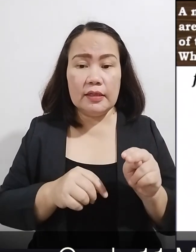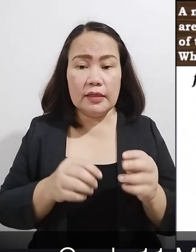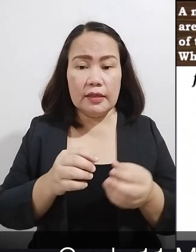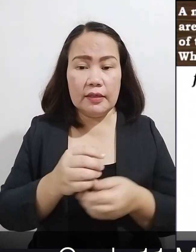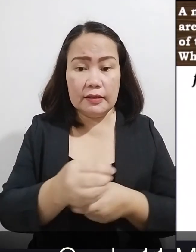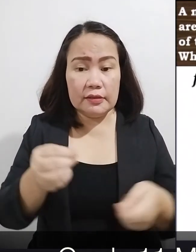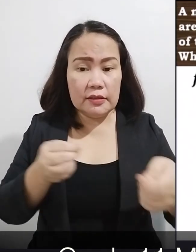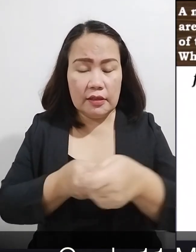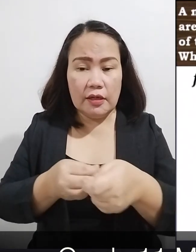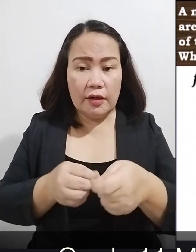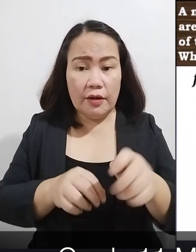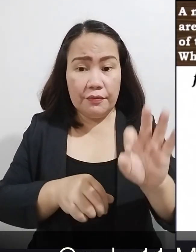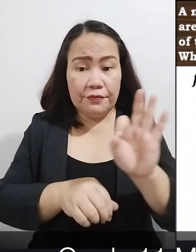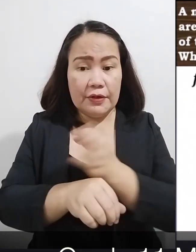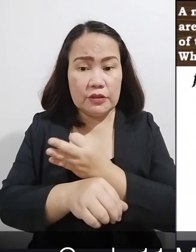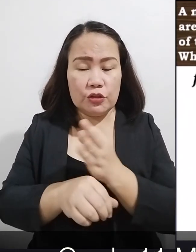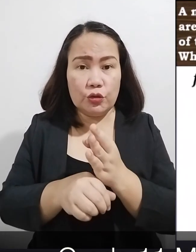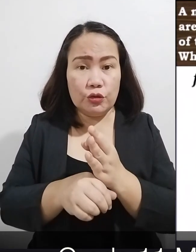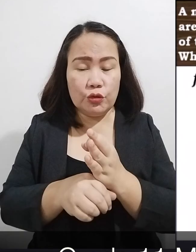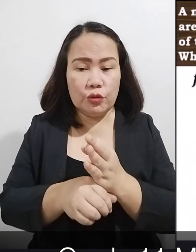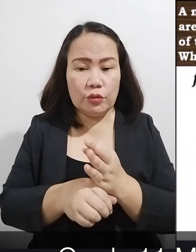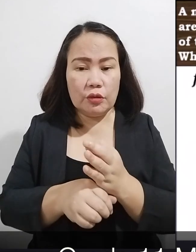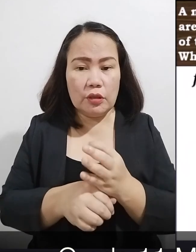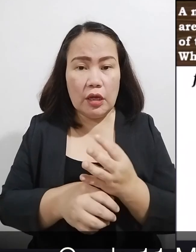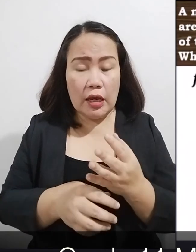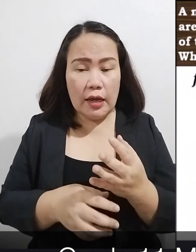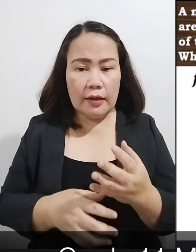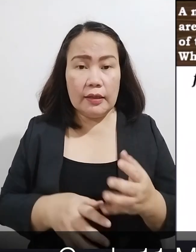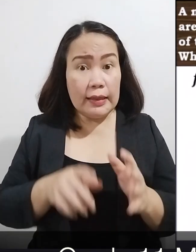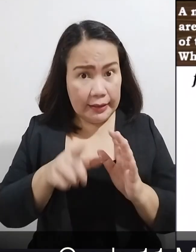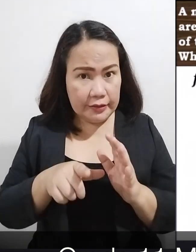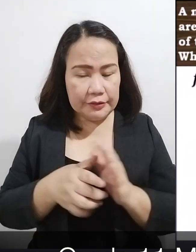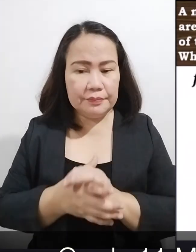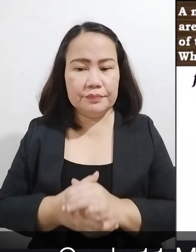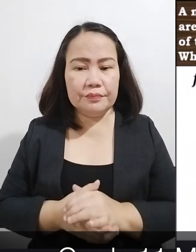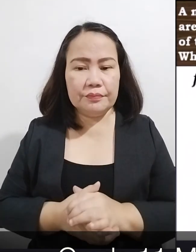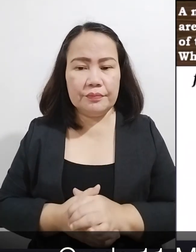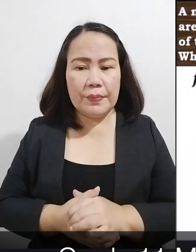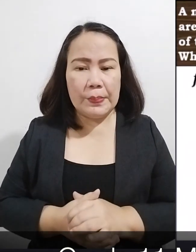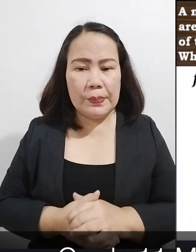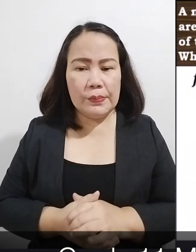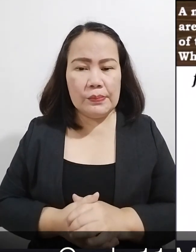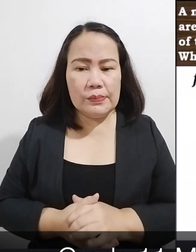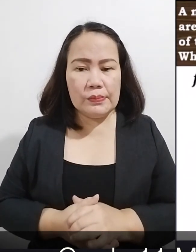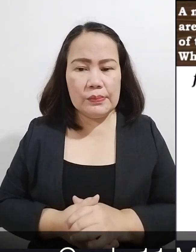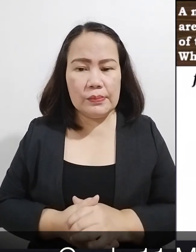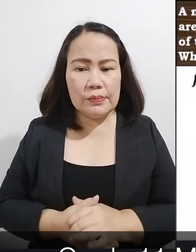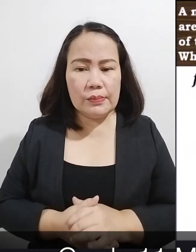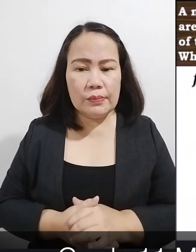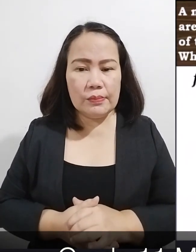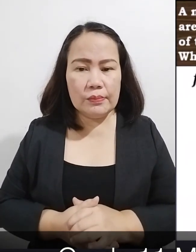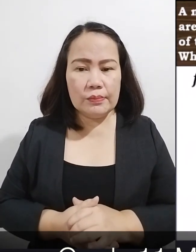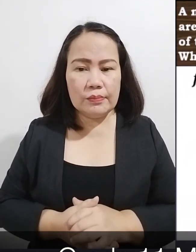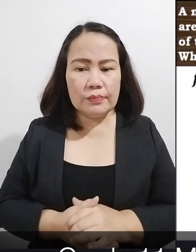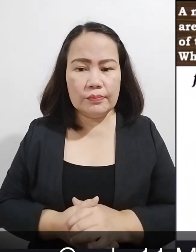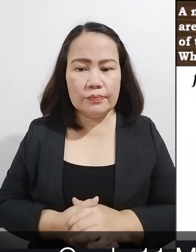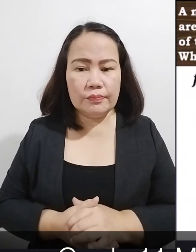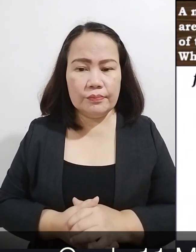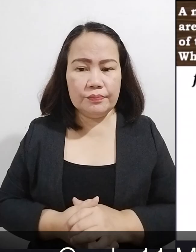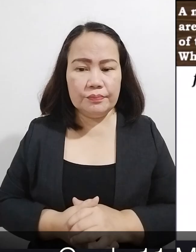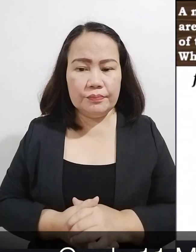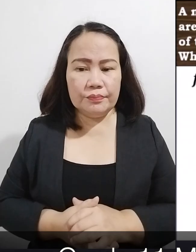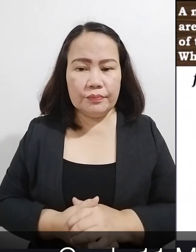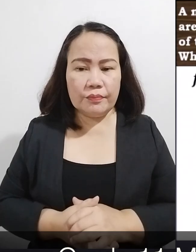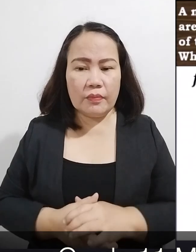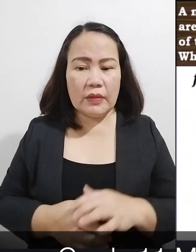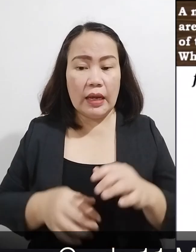sa function yung makukuha nating sagot doon sa length. So that is f of negative b over 2a. So